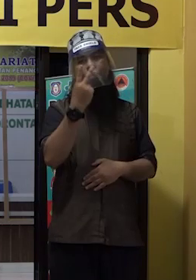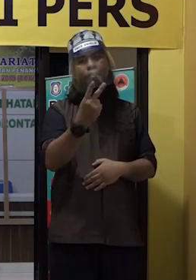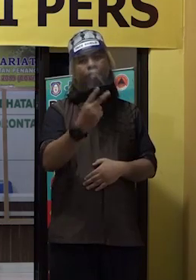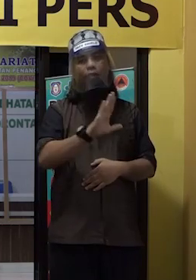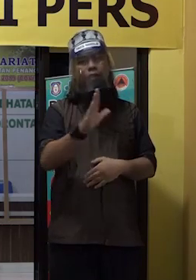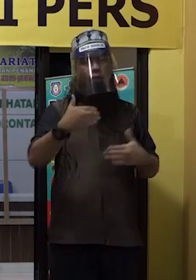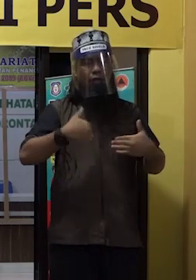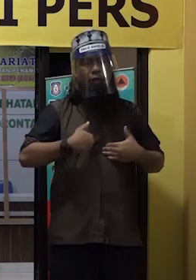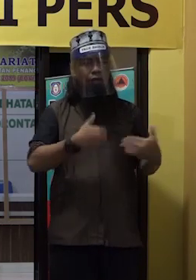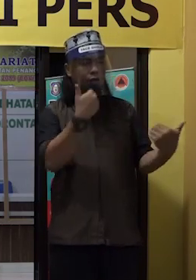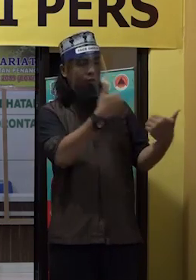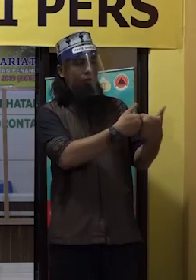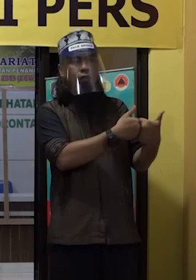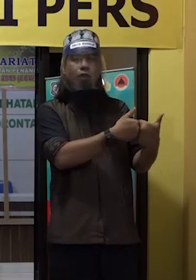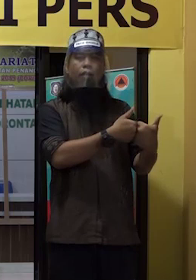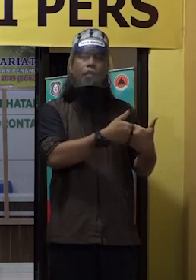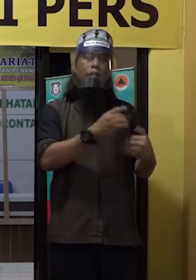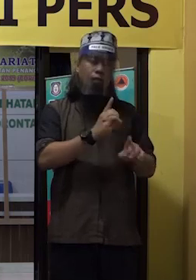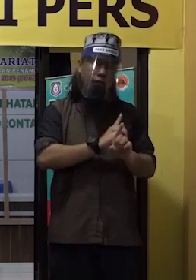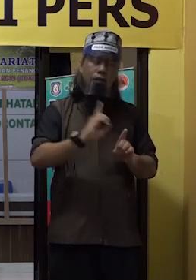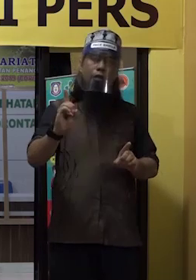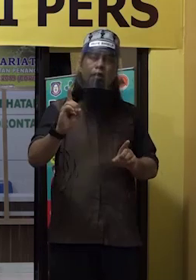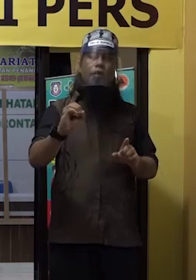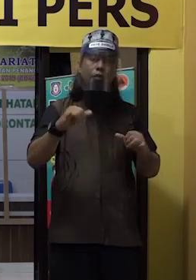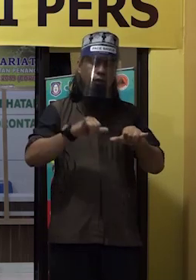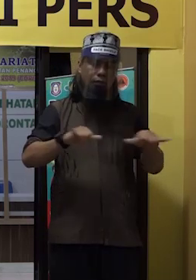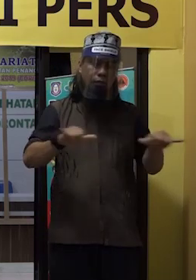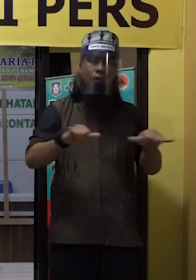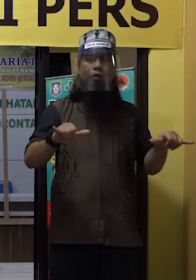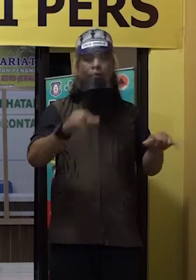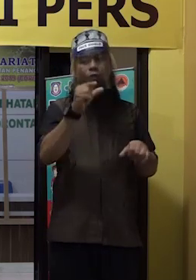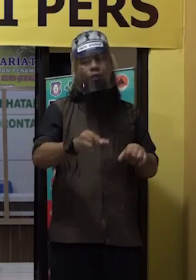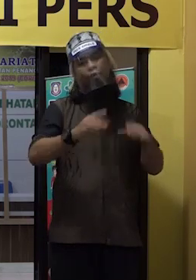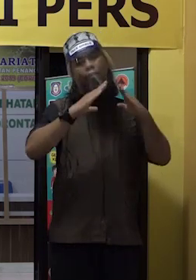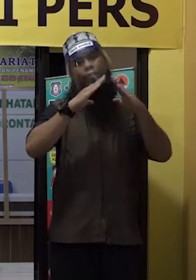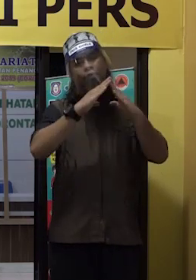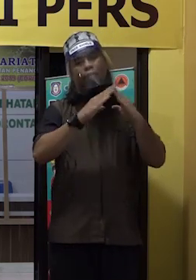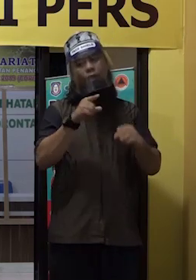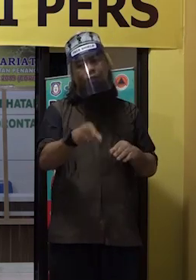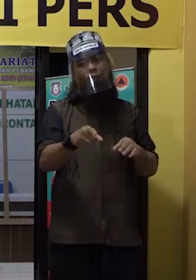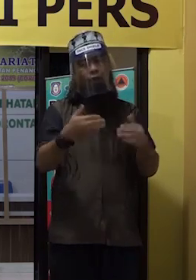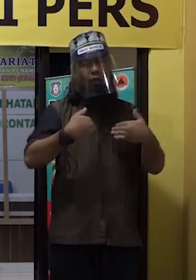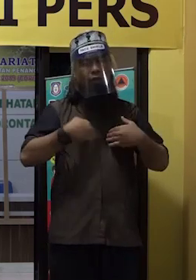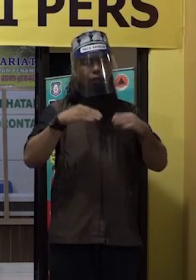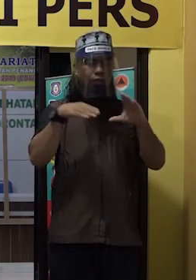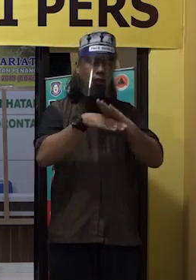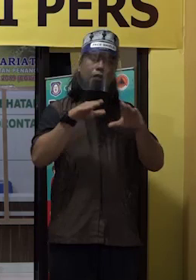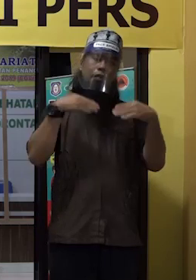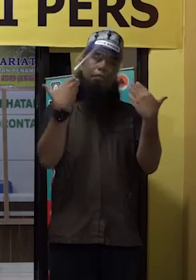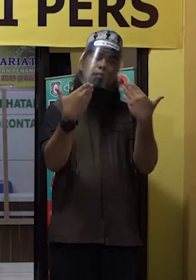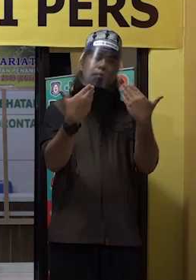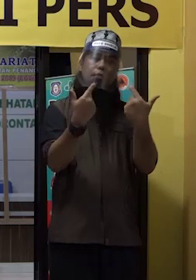orang yang tinggal serumah ya. Jadi dia tetap berada di dalam kamar dan orang yang serumah ini berupaya untuk